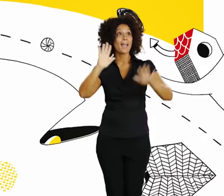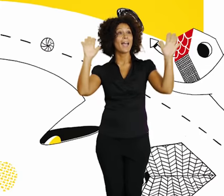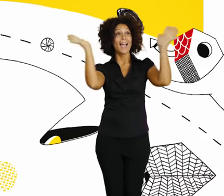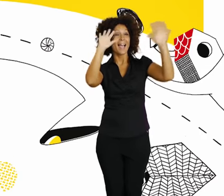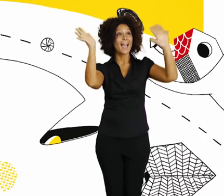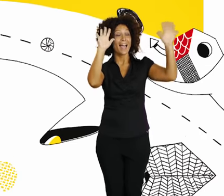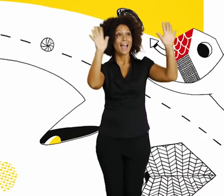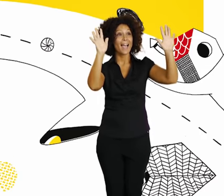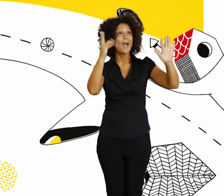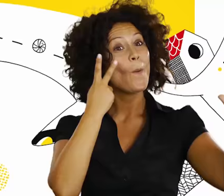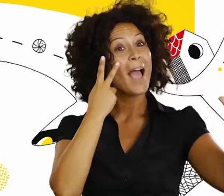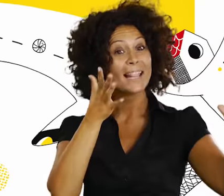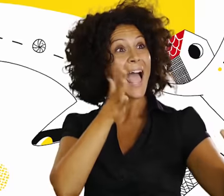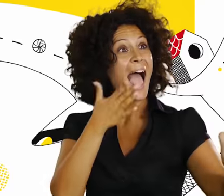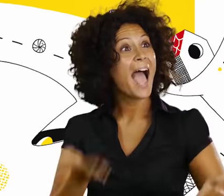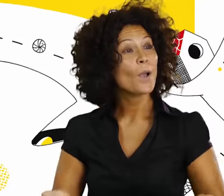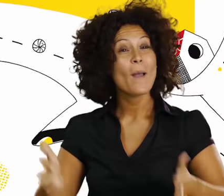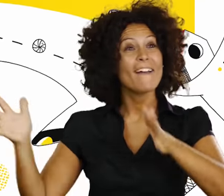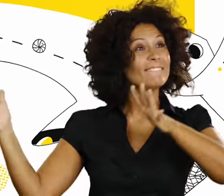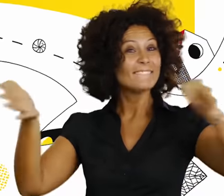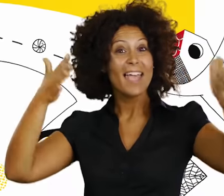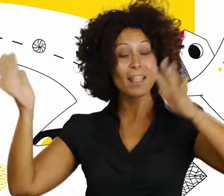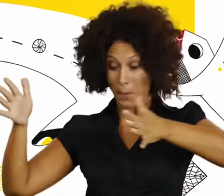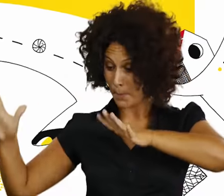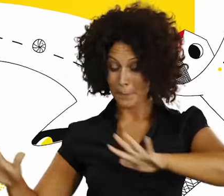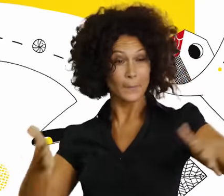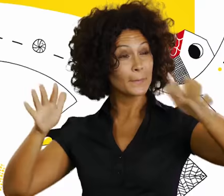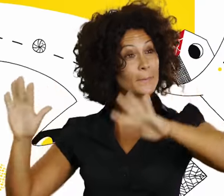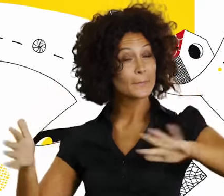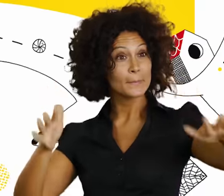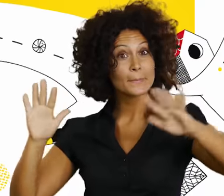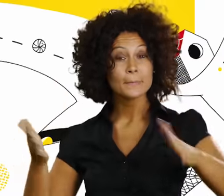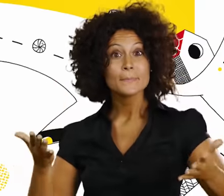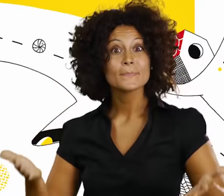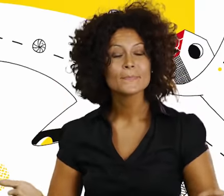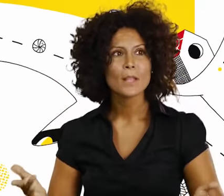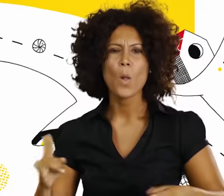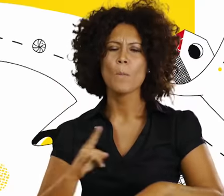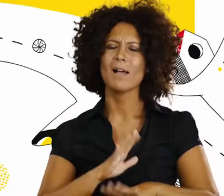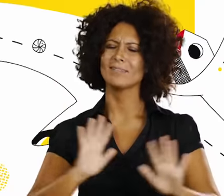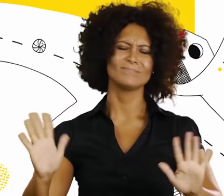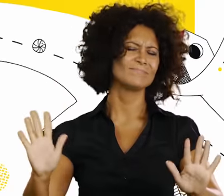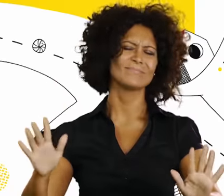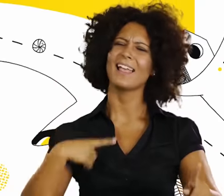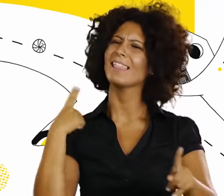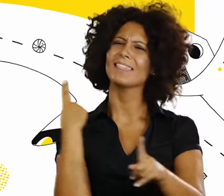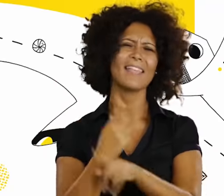che sussurrò: Fermati, lumaca. Osserva con me le scie scavate dal vento